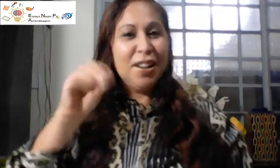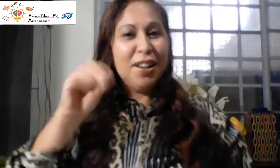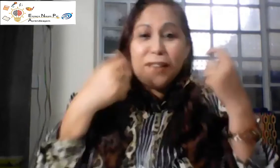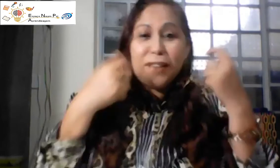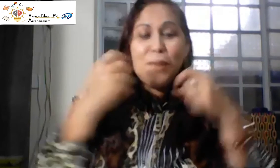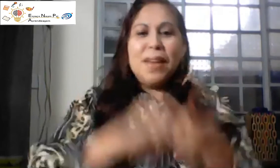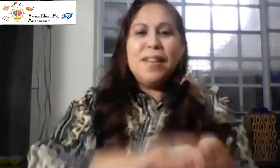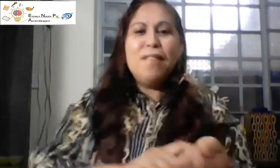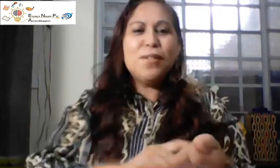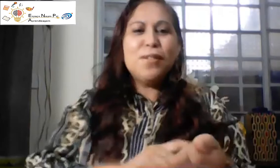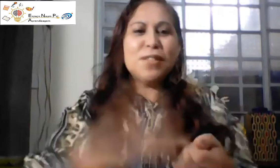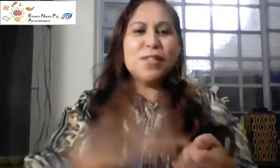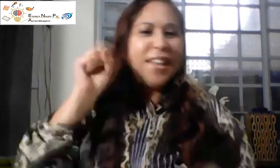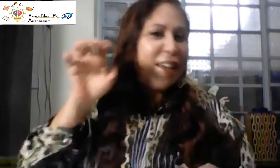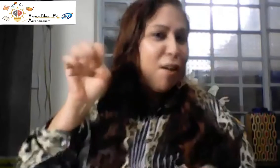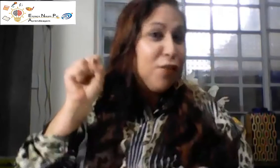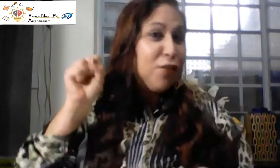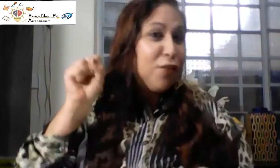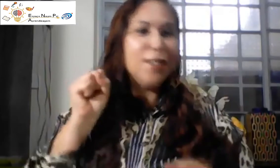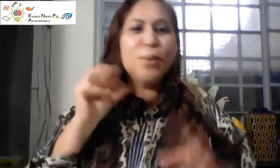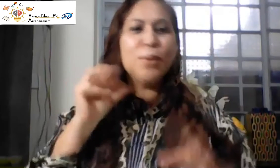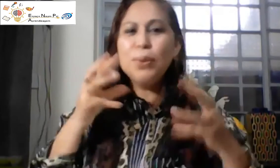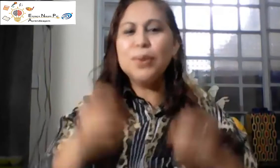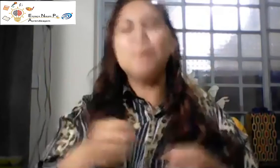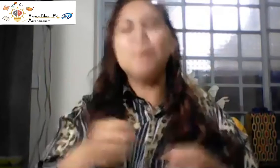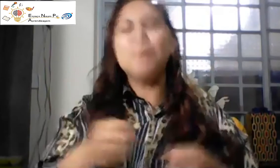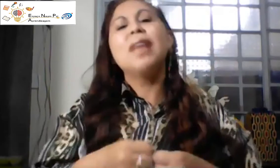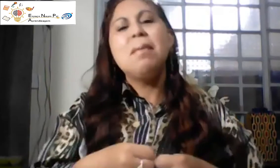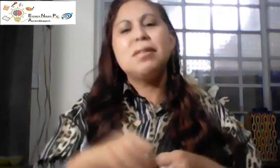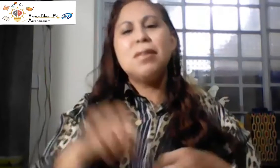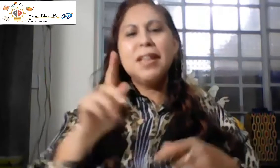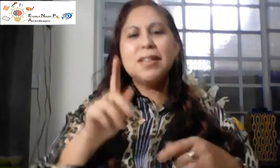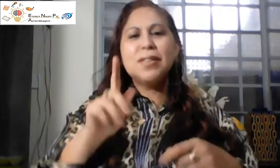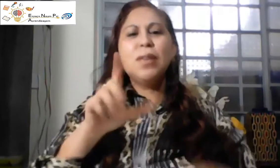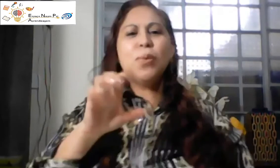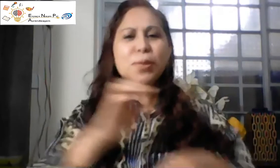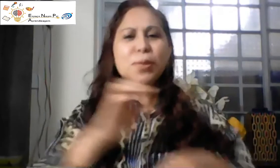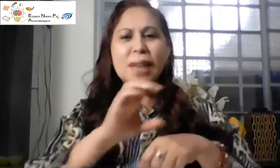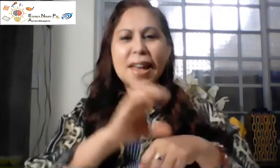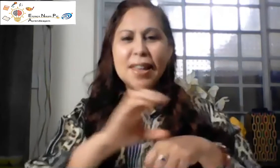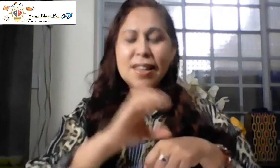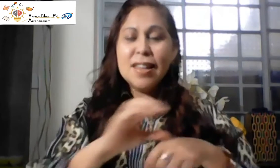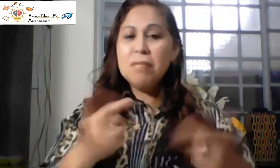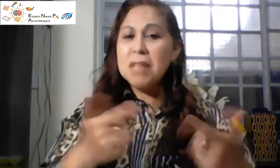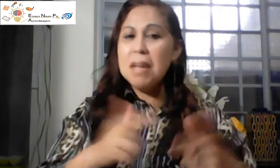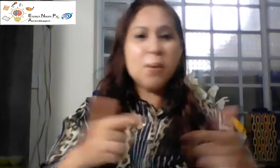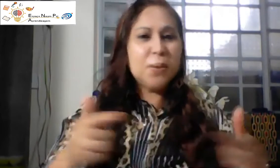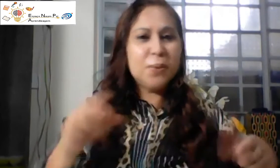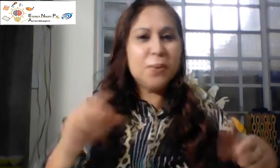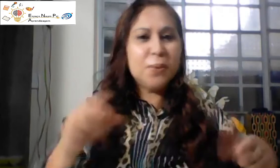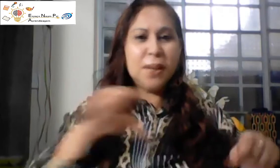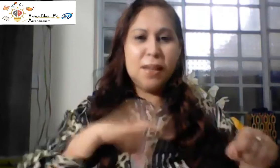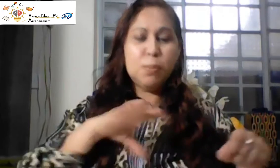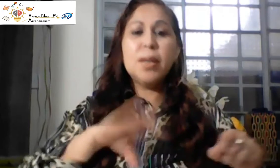Gleidson, ele fica super nervoso, né? Que ele quer ouvir tudo. Mas, ó, Gleidson, tem curso por aí que não